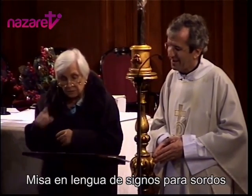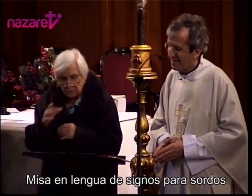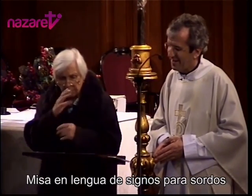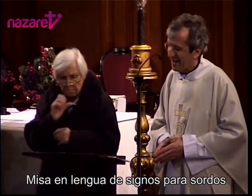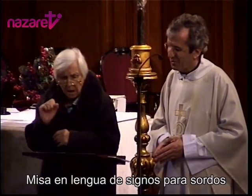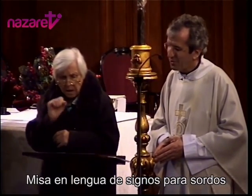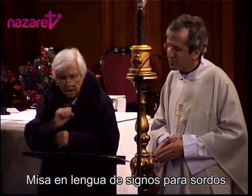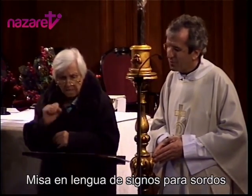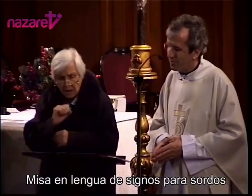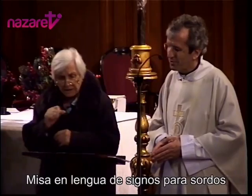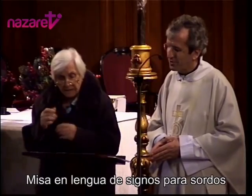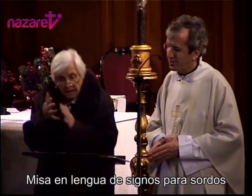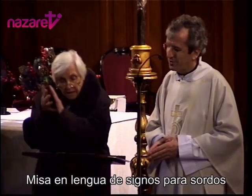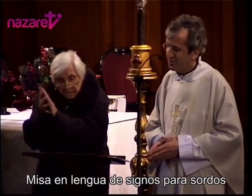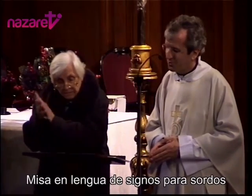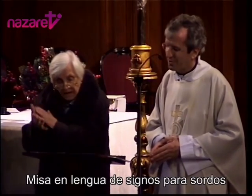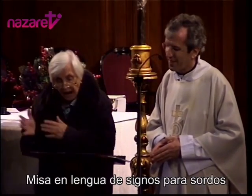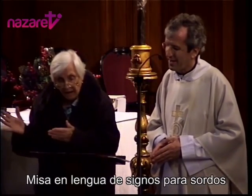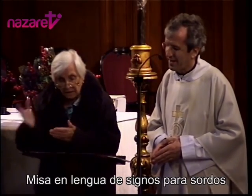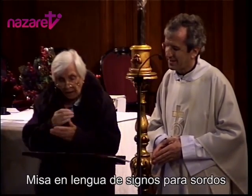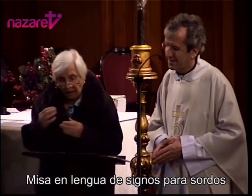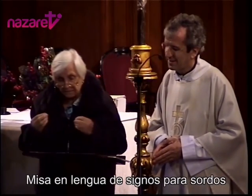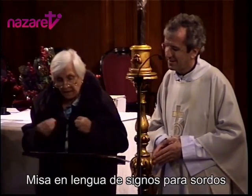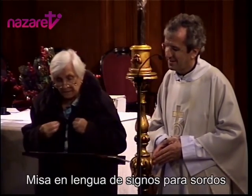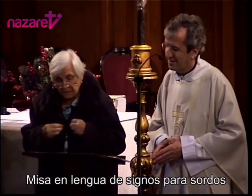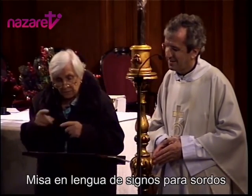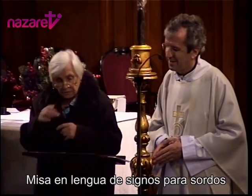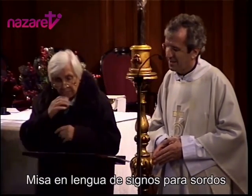Contad a todos los pueblos sus hazañas.